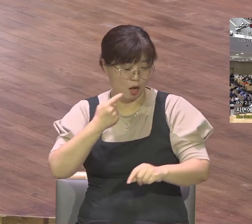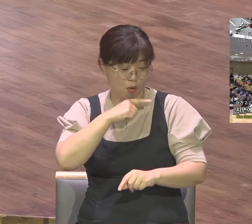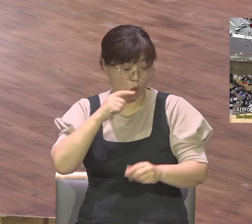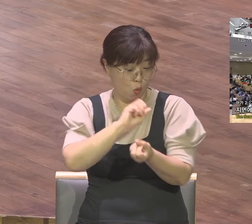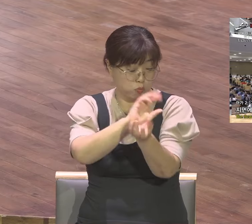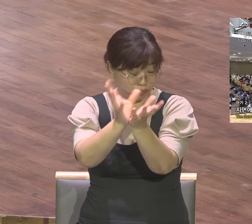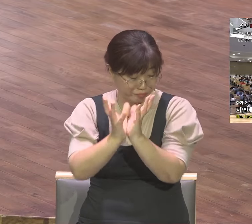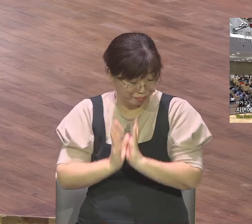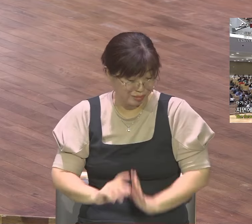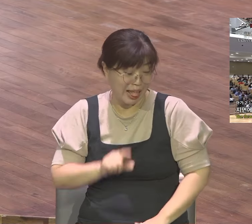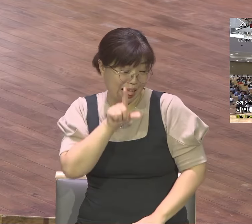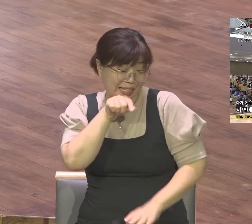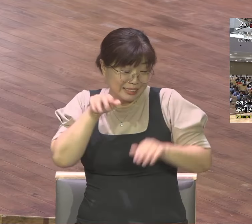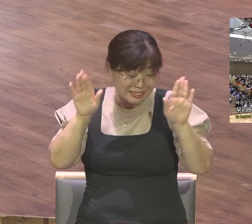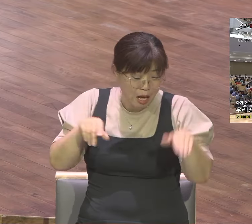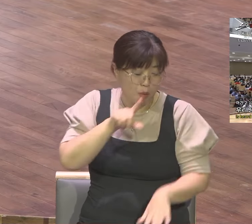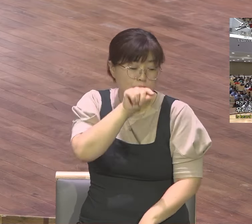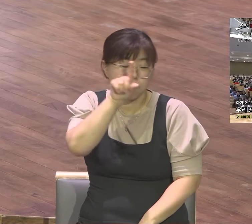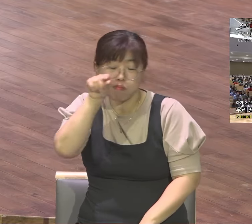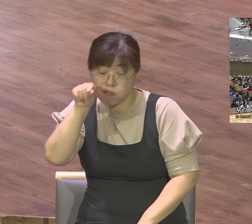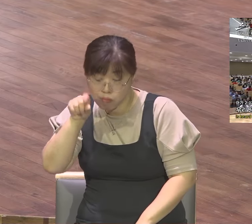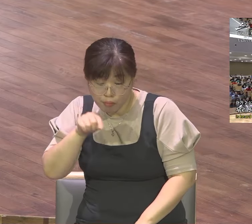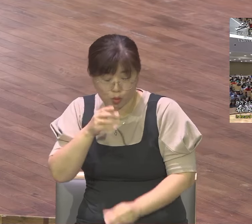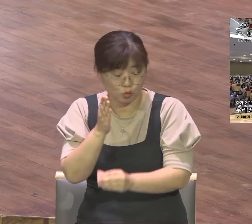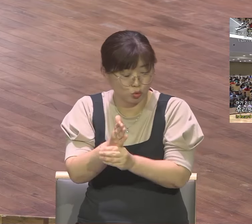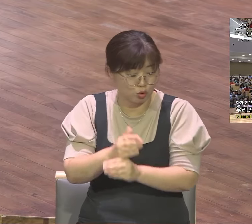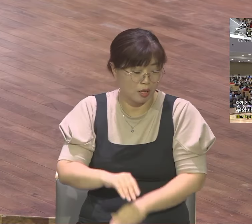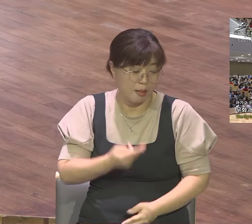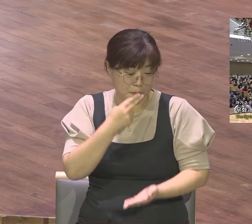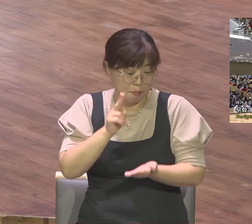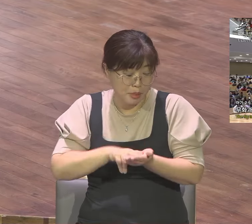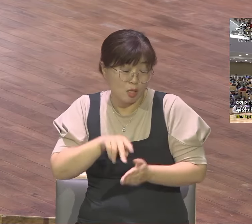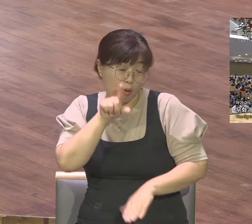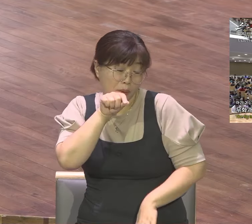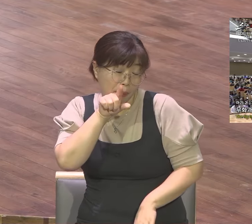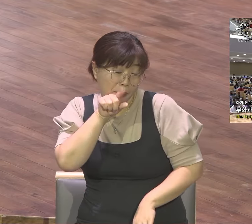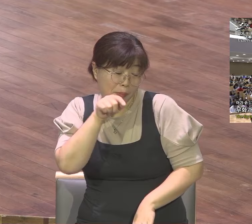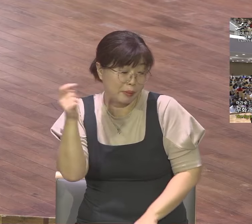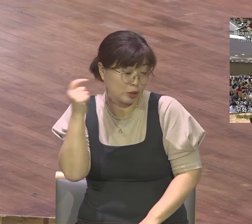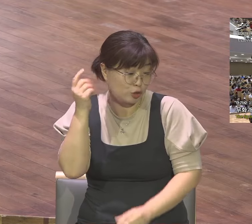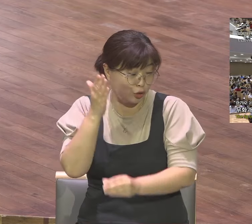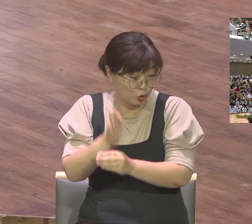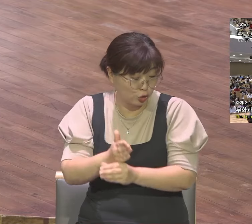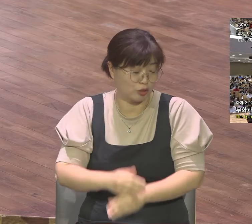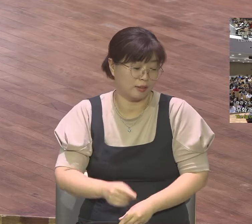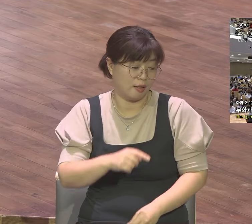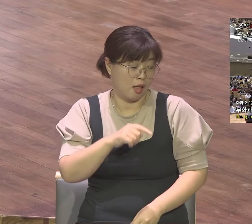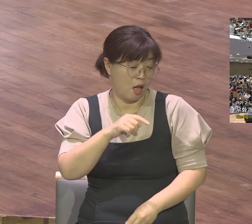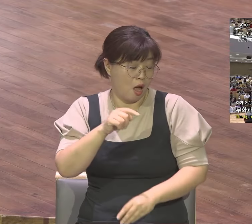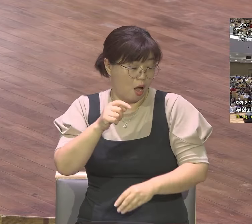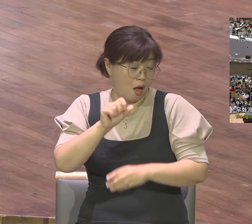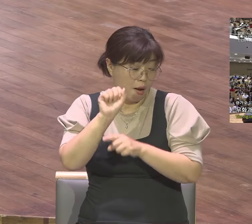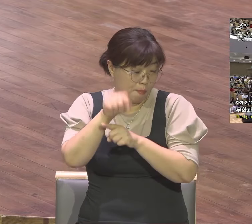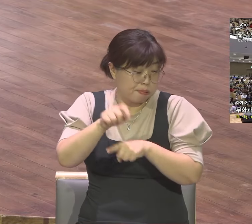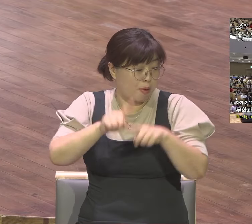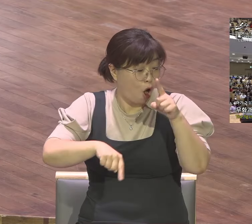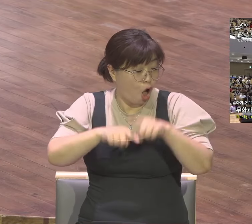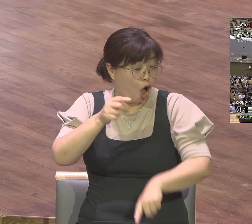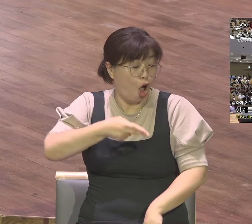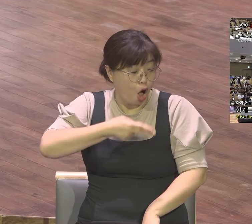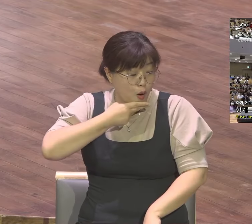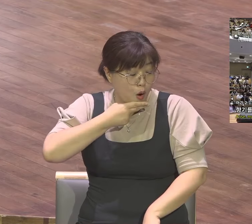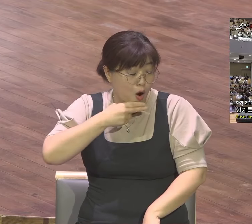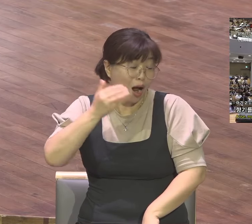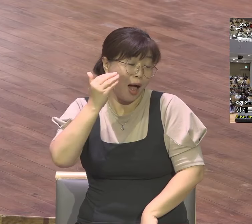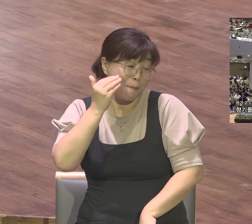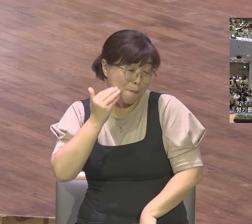노래할 때가 이르렀는데 비둘기의 소리가 우리 땅에 들리는구나. 무화과 나무에는 푸른 열매가 있었고 포도나무는 꽃을